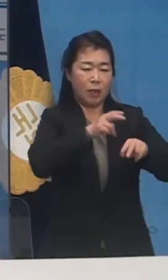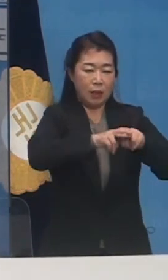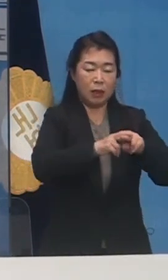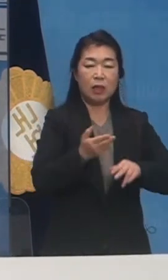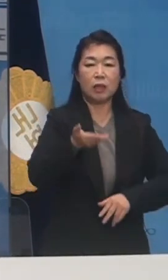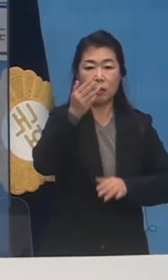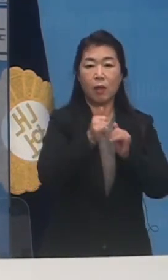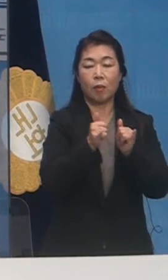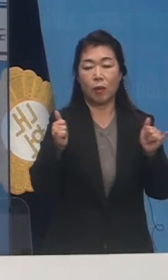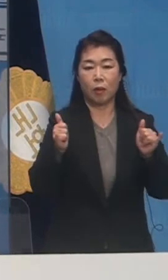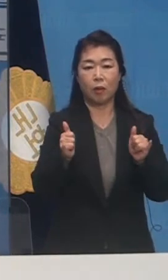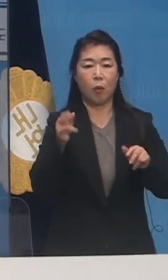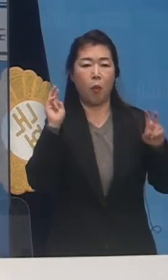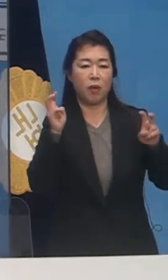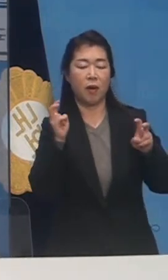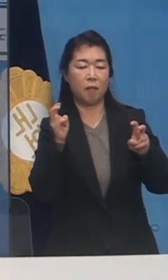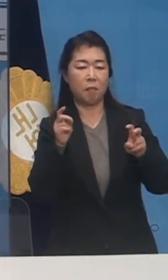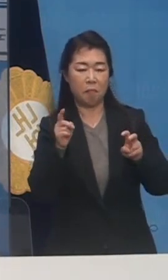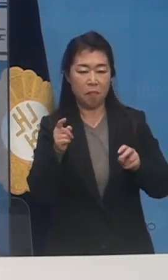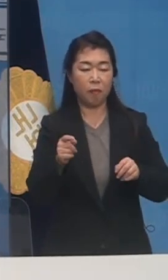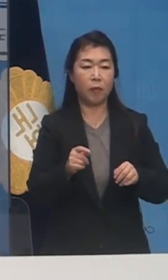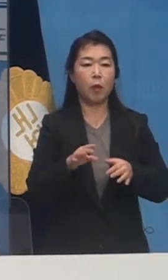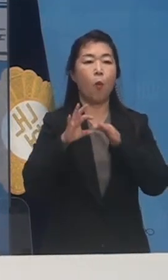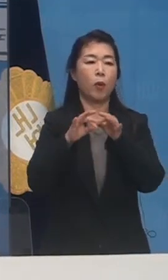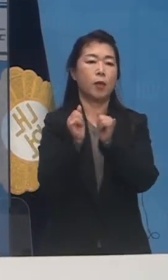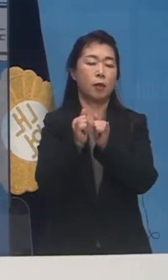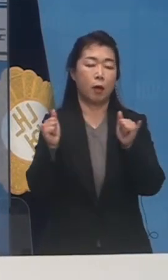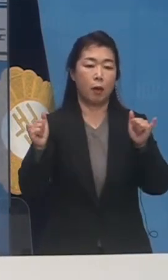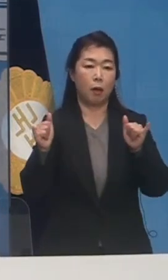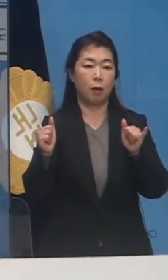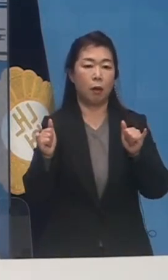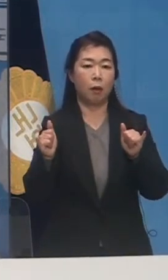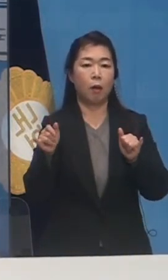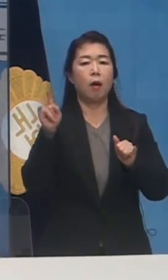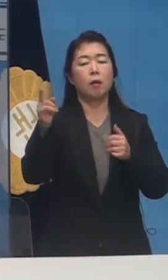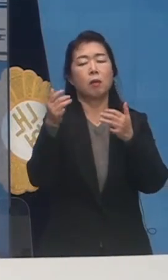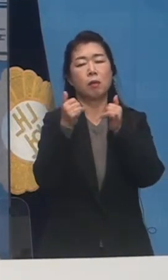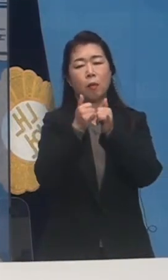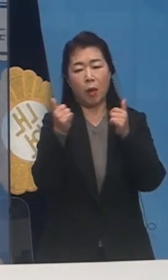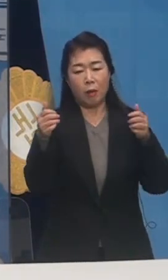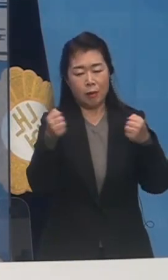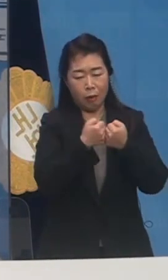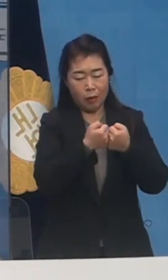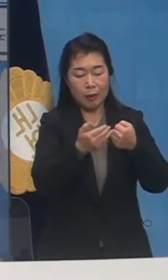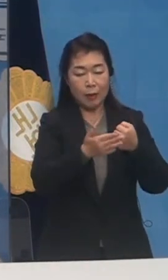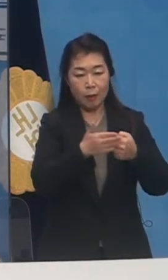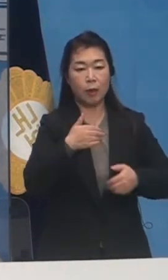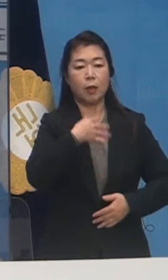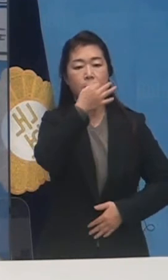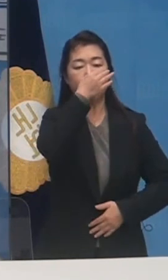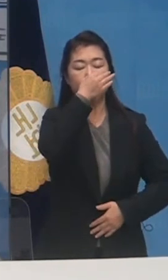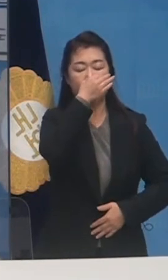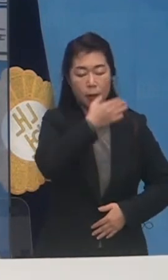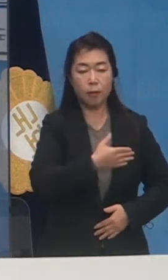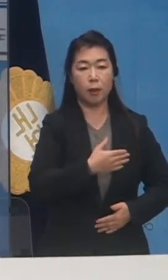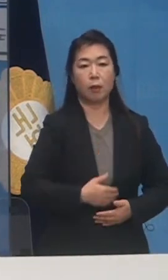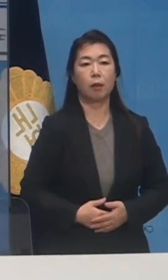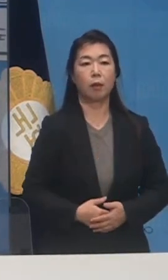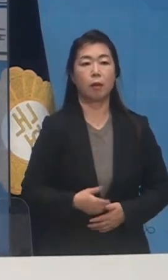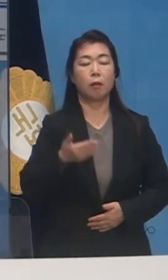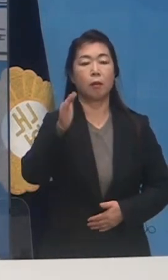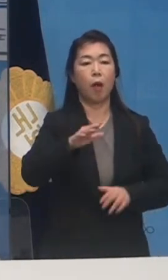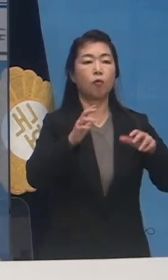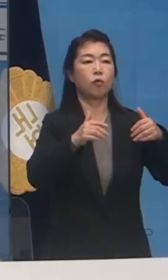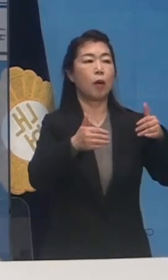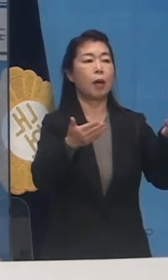있으며 회사를 등에 업고 있습니다. 그런 사람들과 싸우려니 너무 힘이 듭니다. 그런데